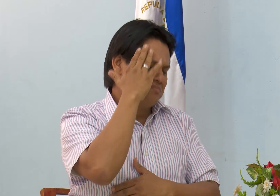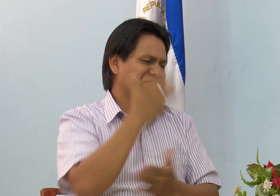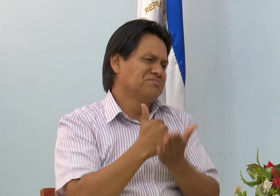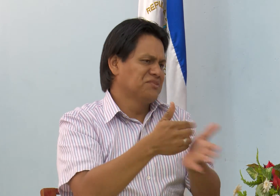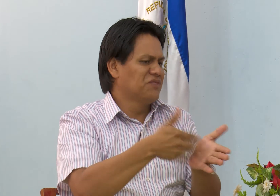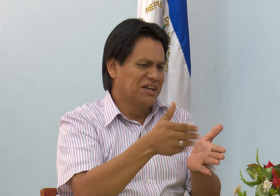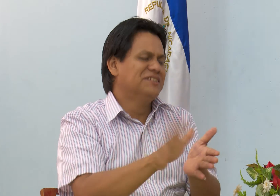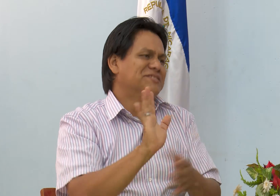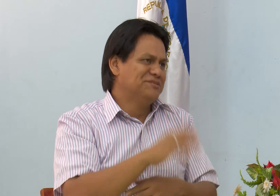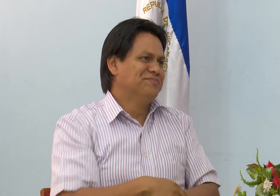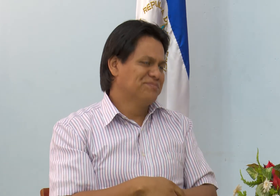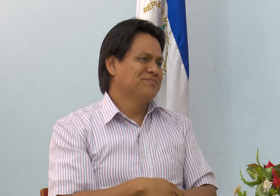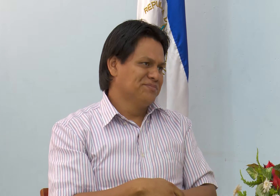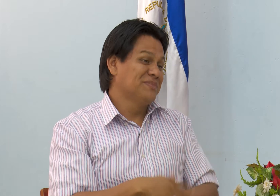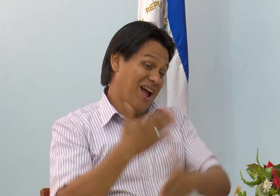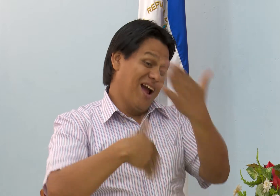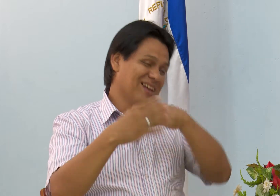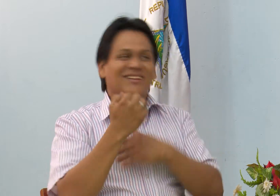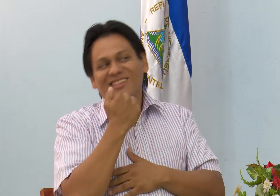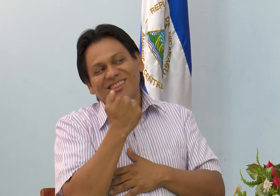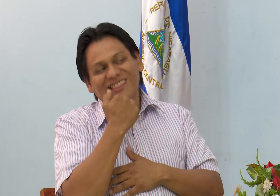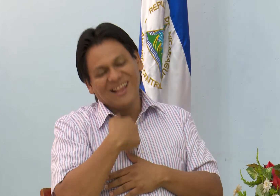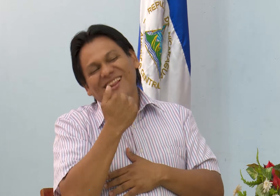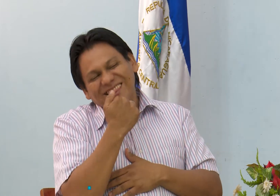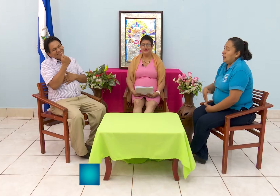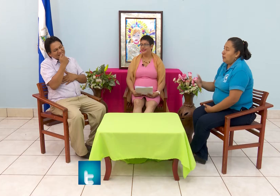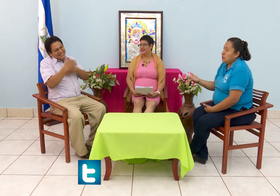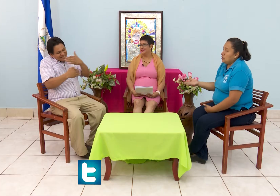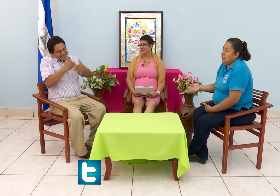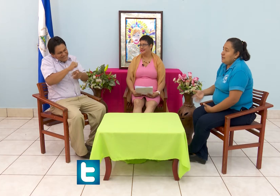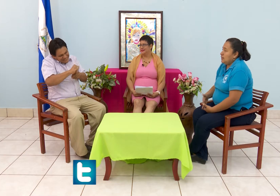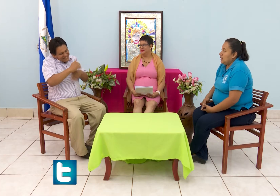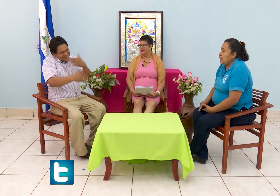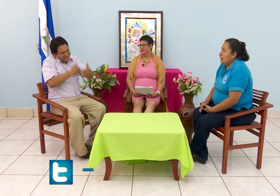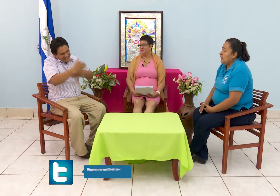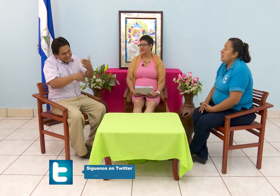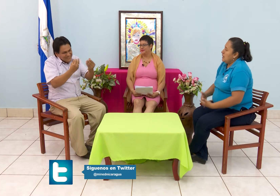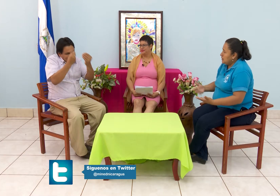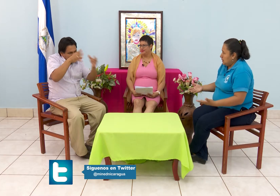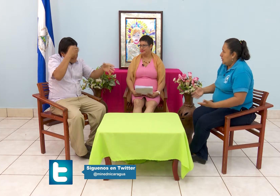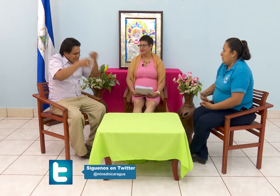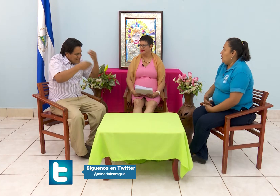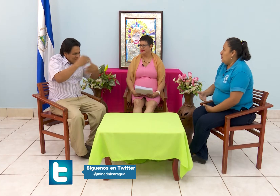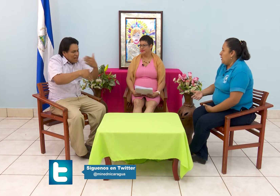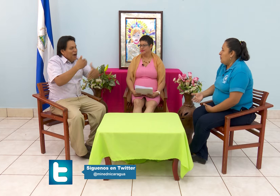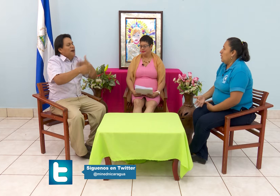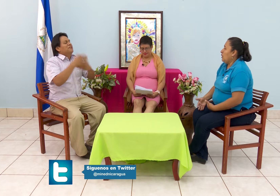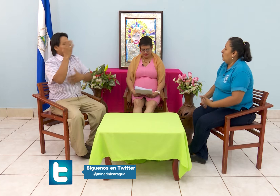a personas ciegas lo que es lenguaje de señas, a personas oyentes, a personas de diferentes edades. Y sí, te digo que me he equivocado, pero